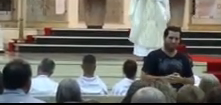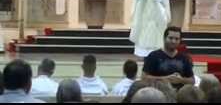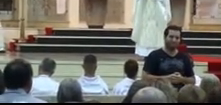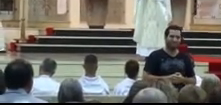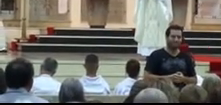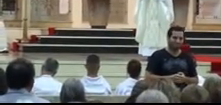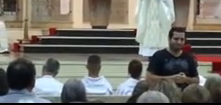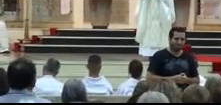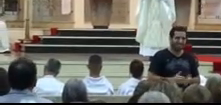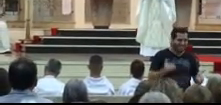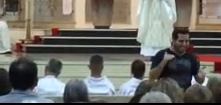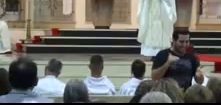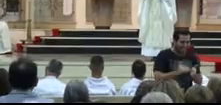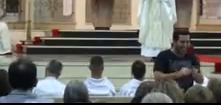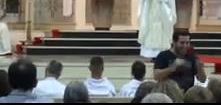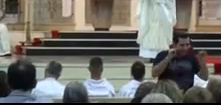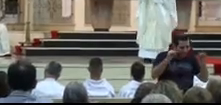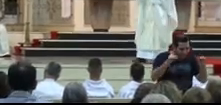o fim.